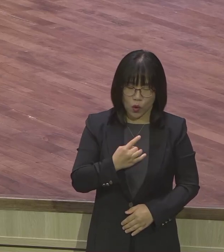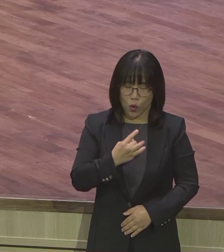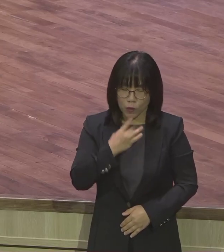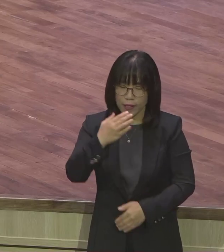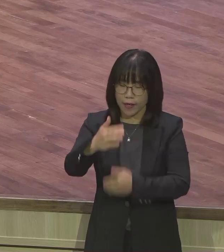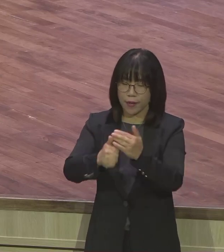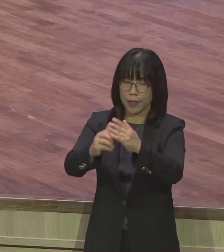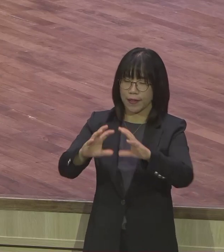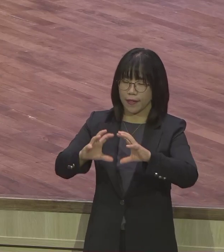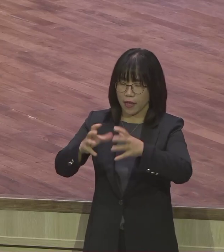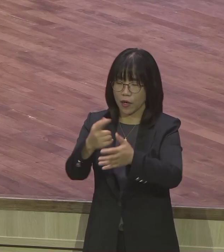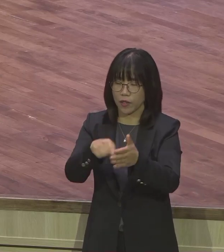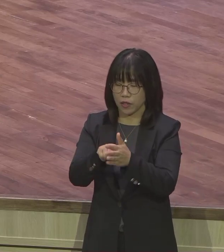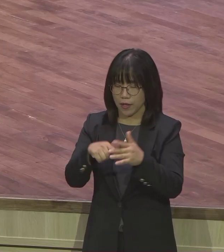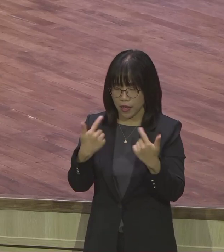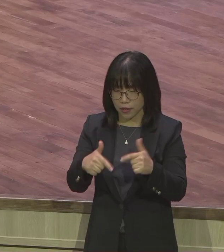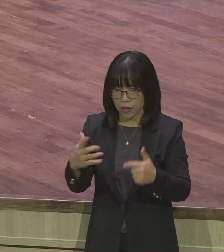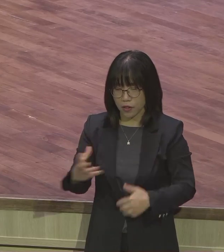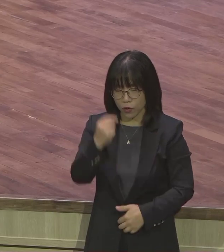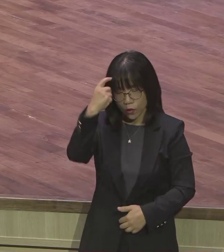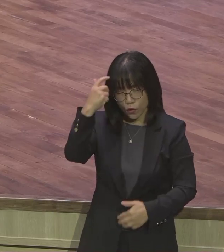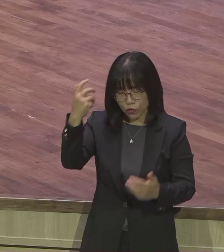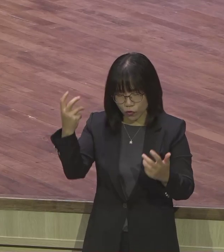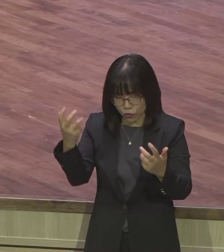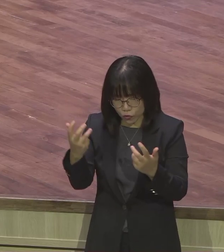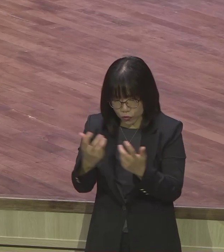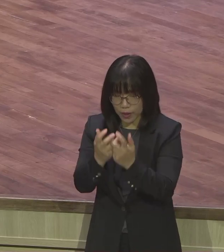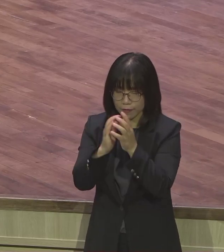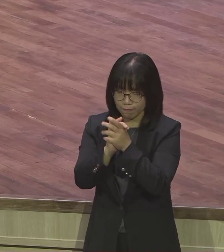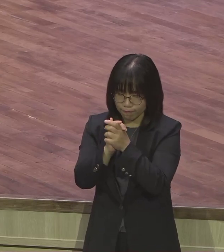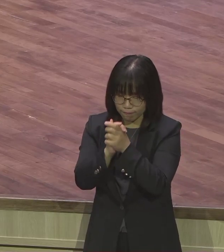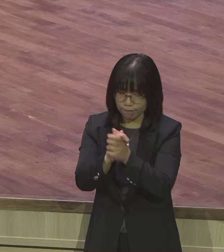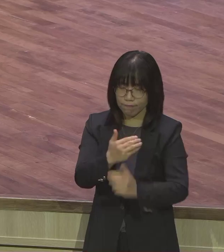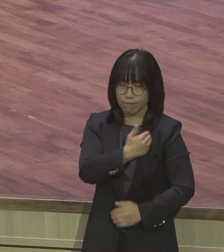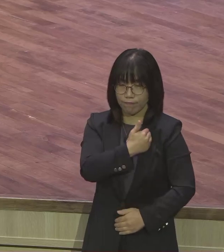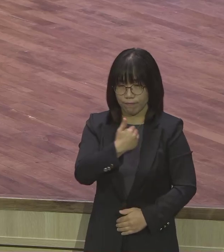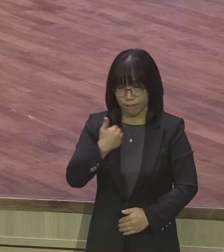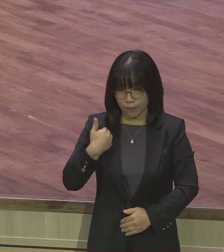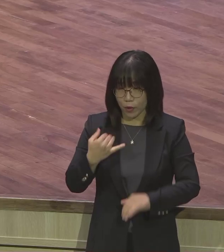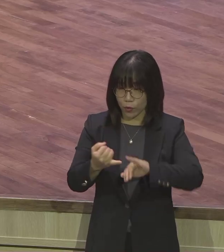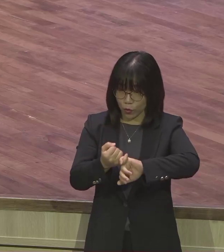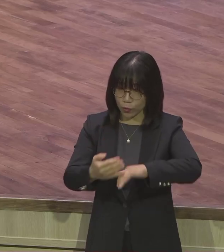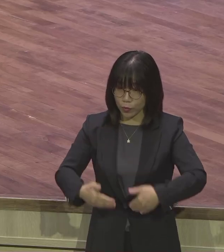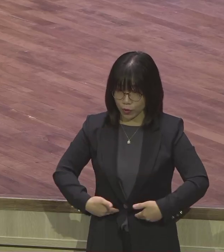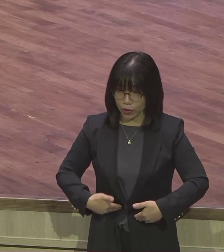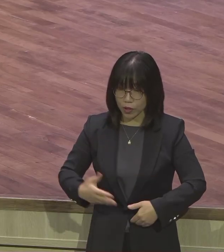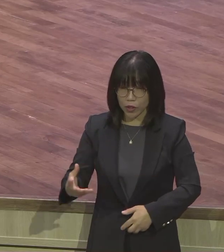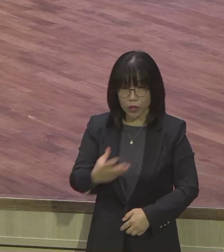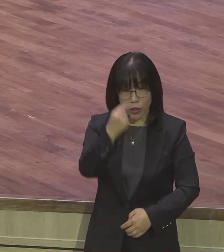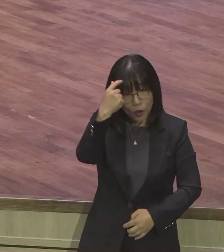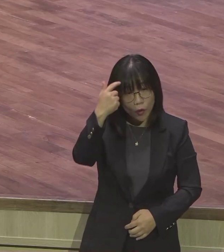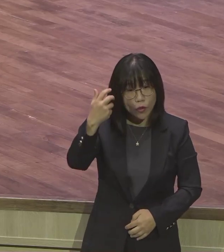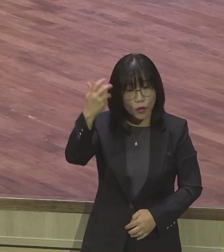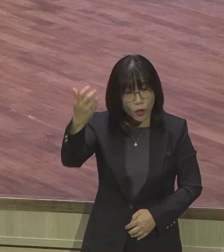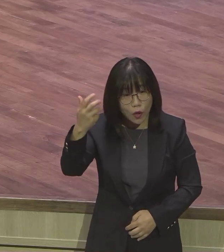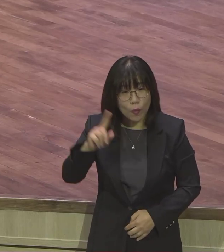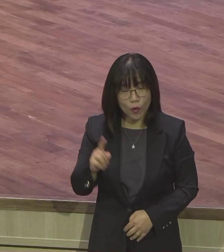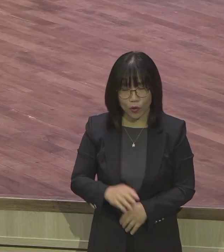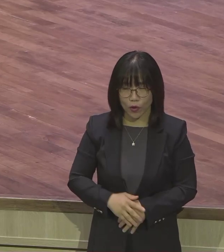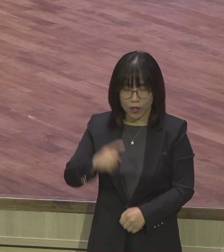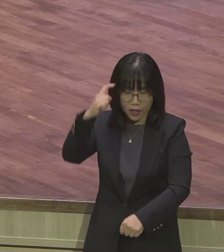이걸 유지하기도 성령 충만, 성령 충만, 성령 충만으로 끝나요. 성령은요 지혜의